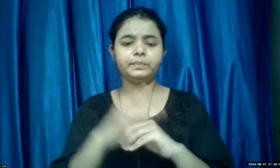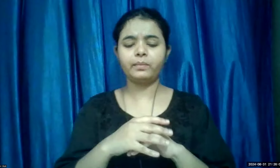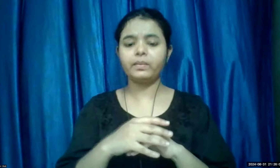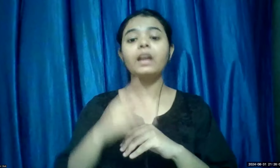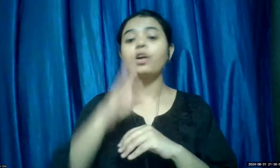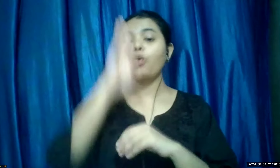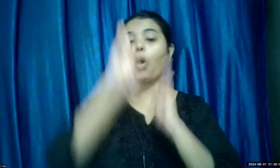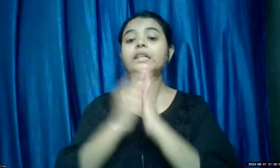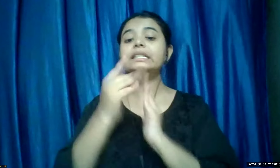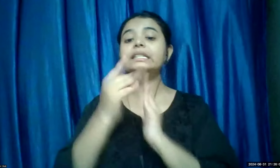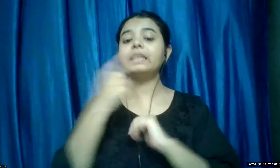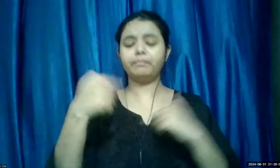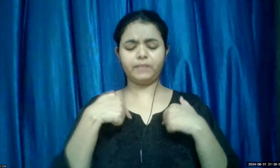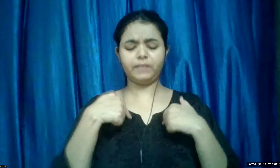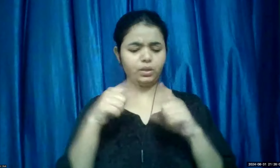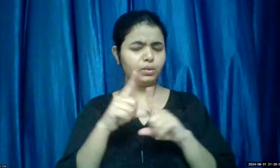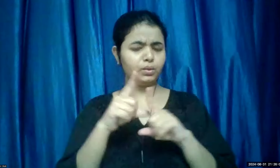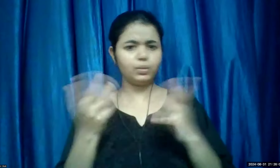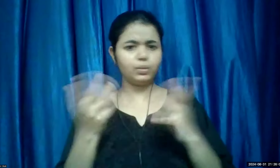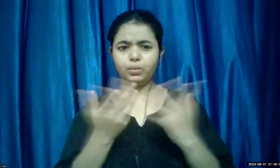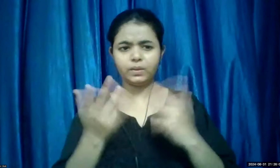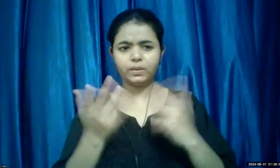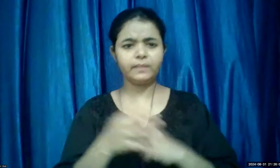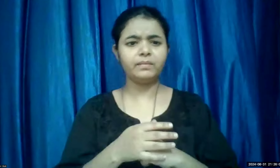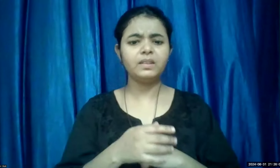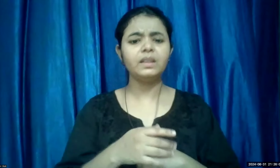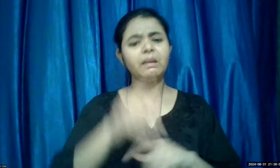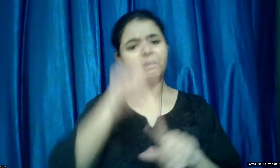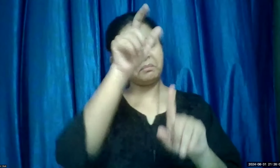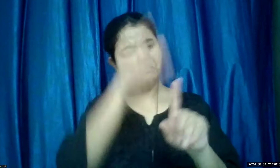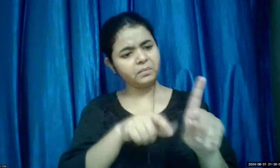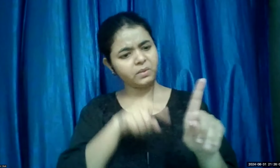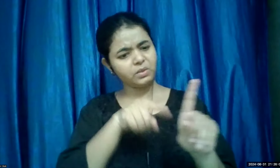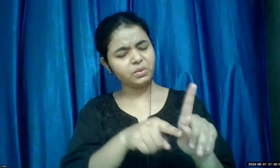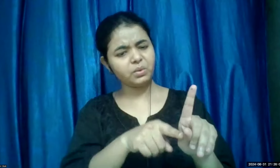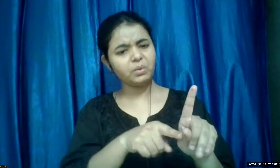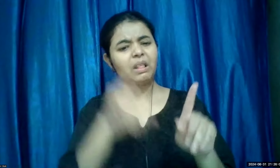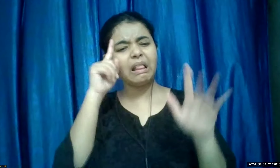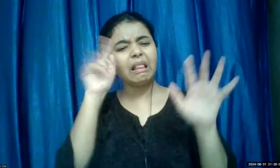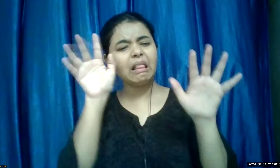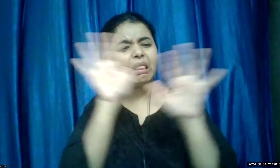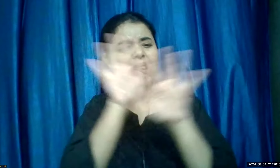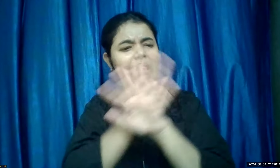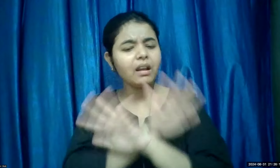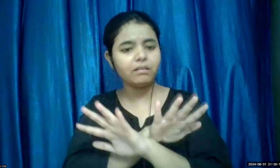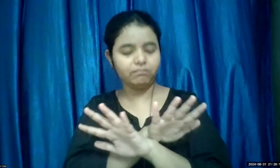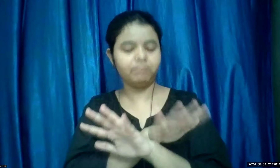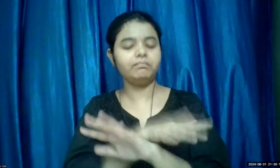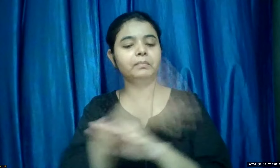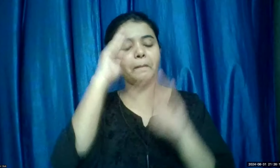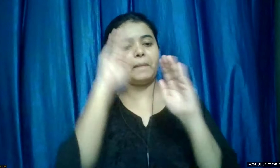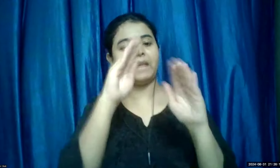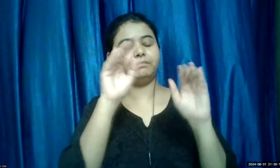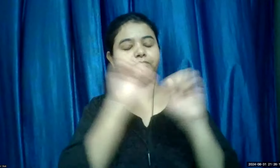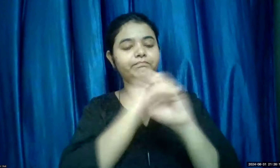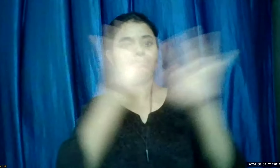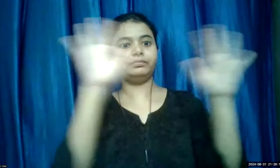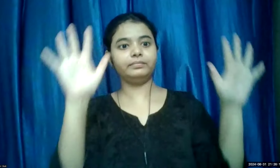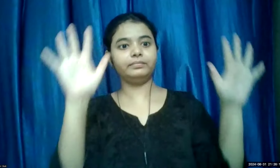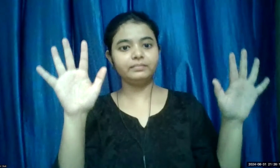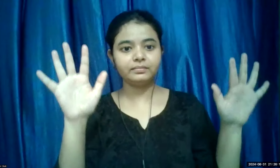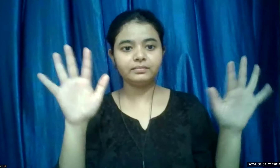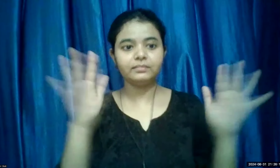हूं, जितने भी प्रकार के उसका अज्ञान है, अज्ञान का जो अंधकार है उसको दूर कर देता हूं। जैसा कि